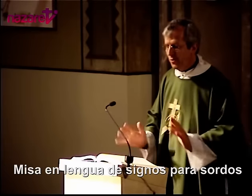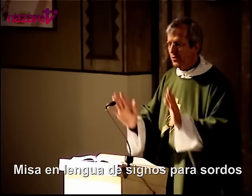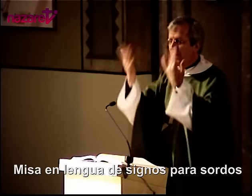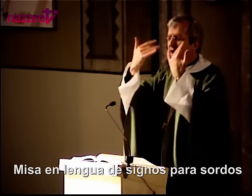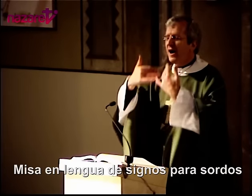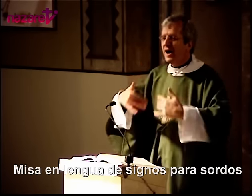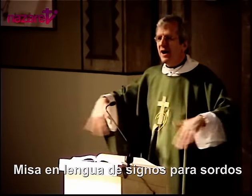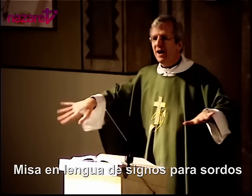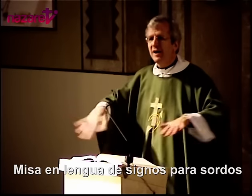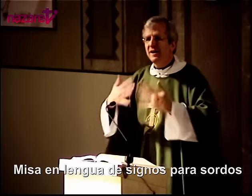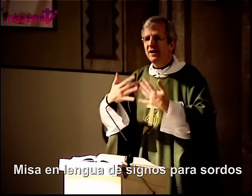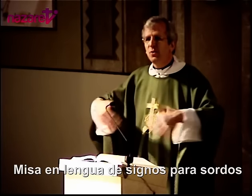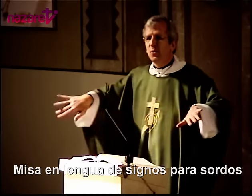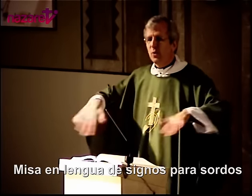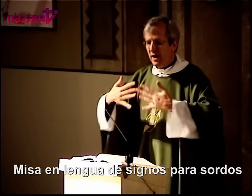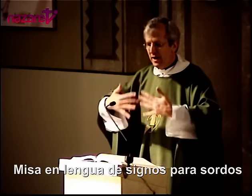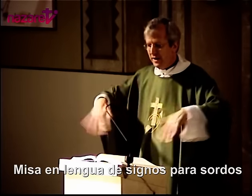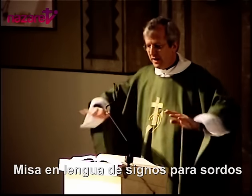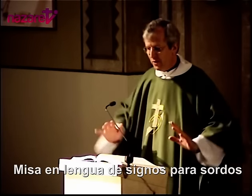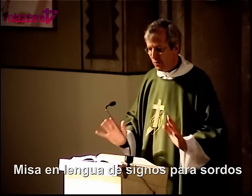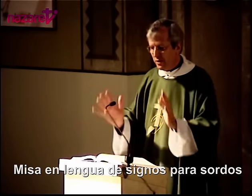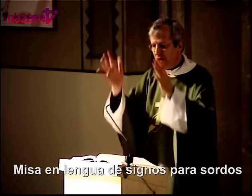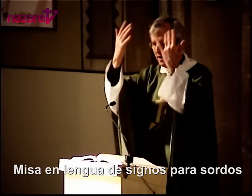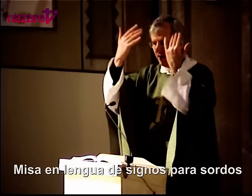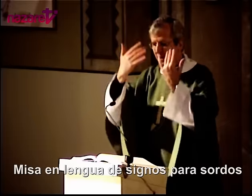Aleluya, aleluya, aleluya,